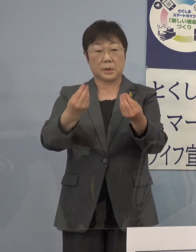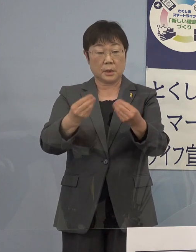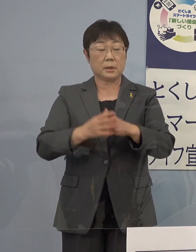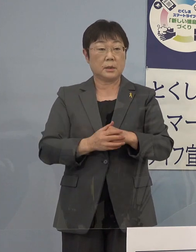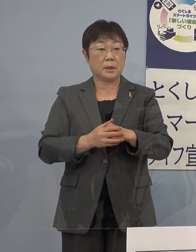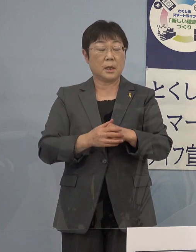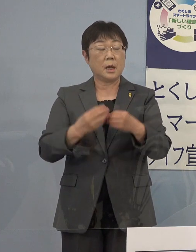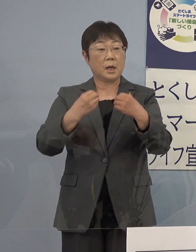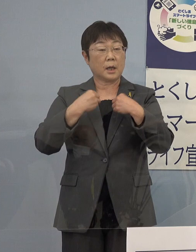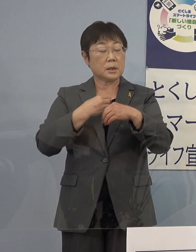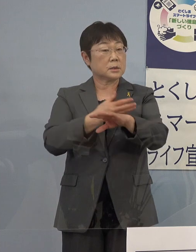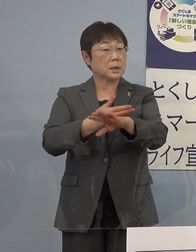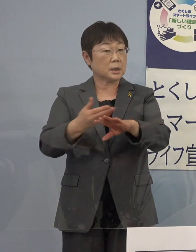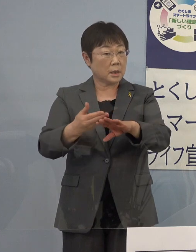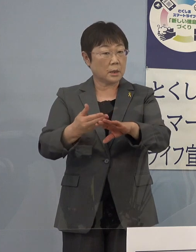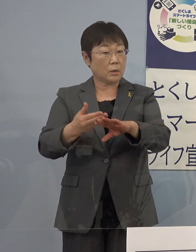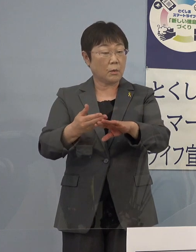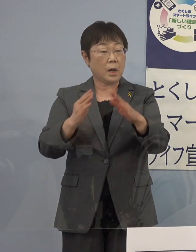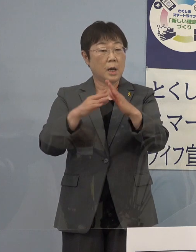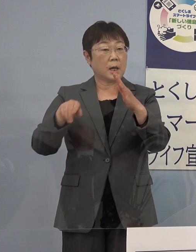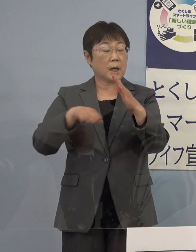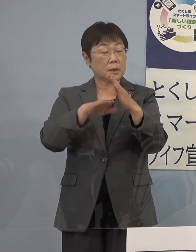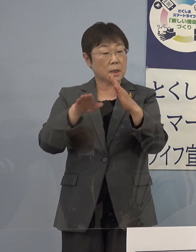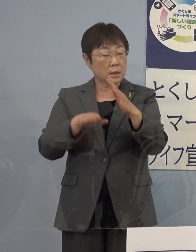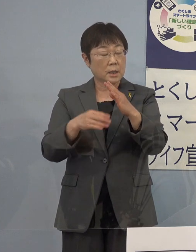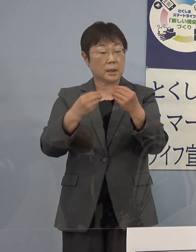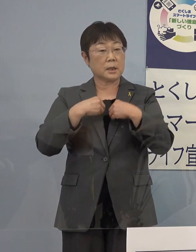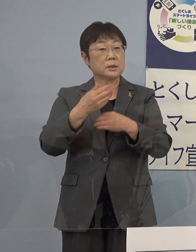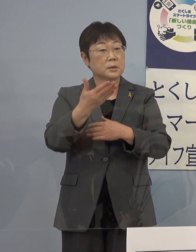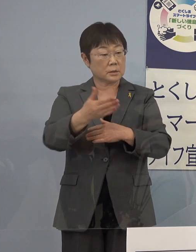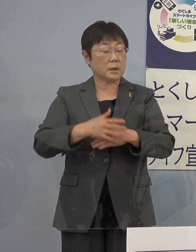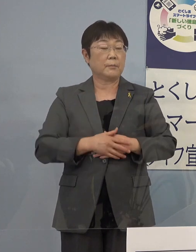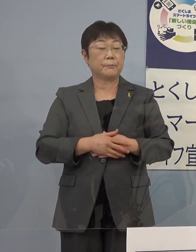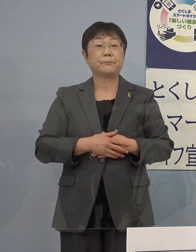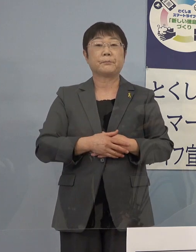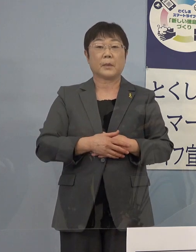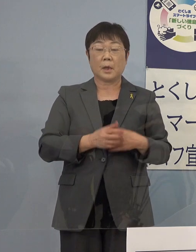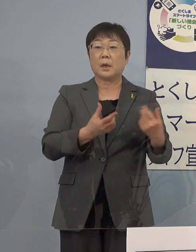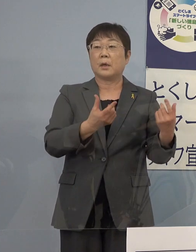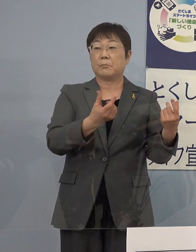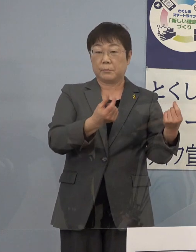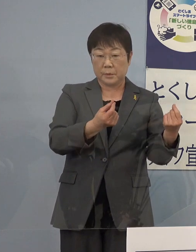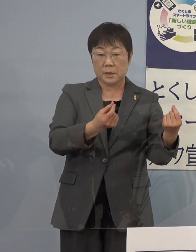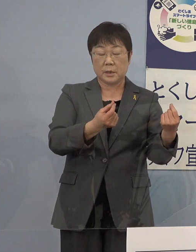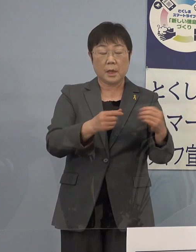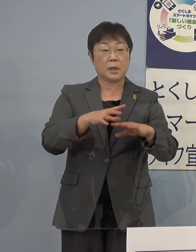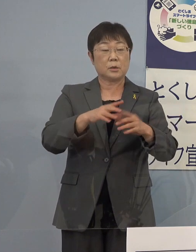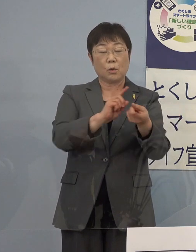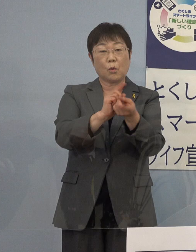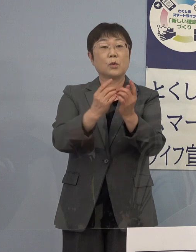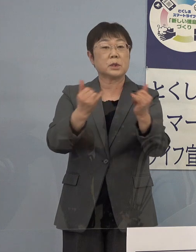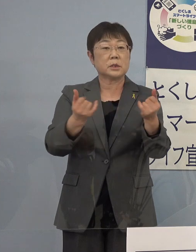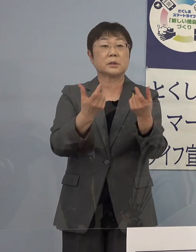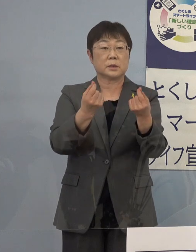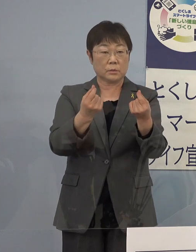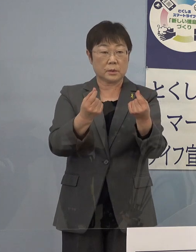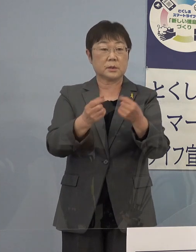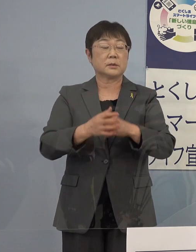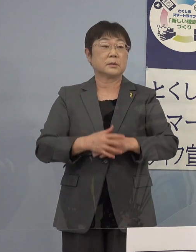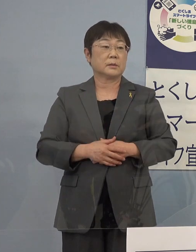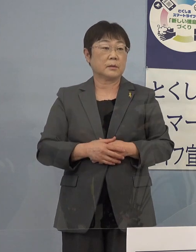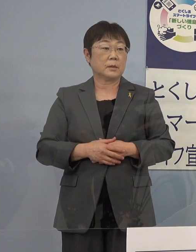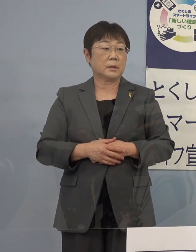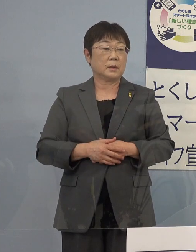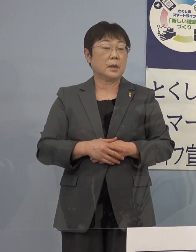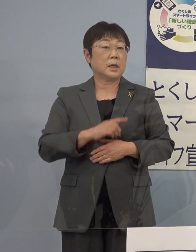やはり感染経路としては家庭内感染、 まずここは家庭内ということですよね、うん、濃厚接触者ですから、 うん、 というで